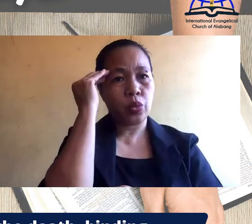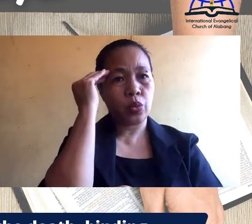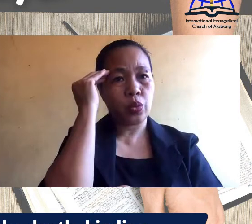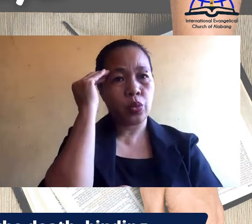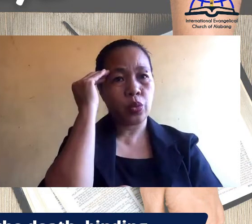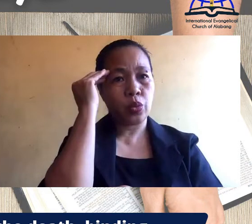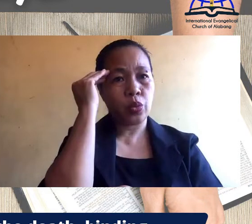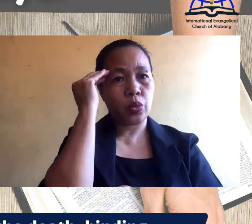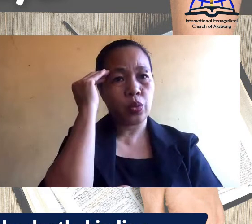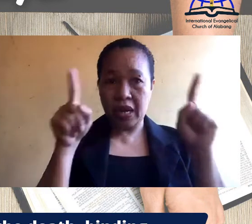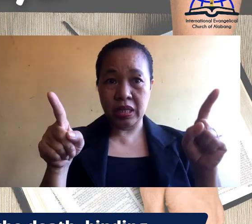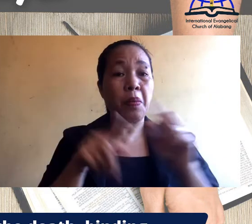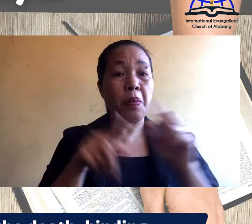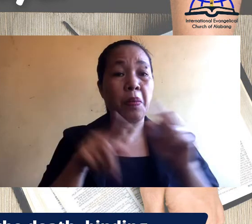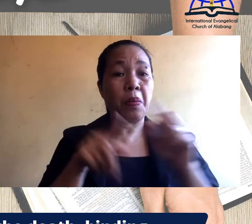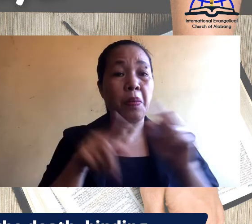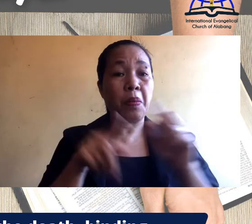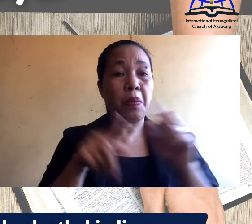din siya sa